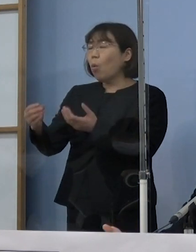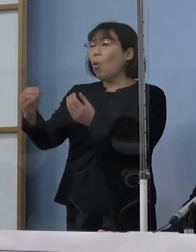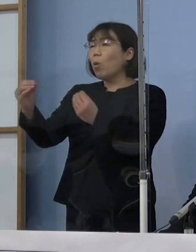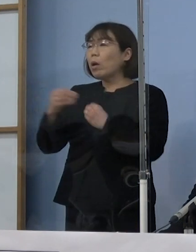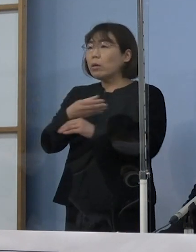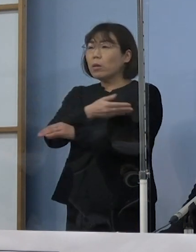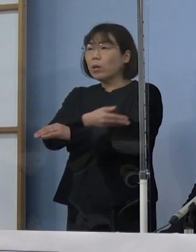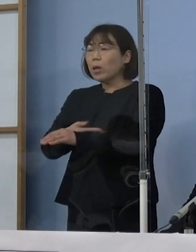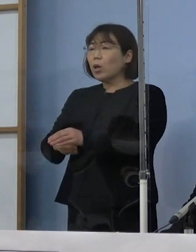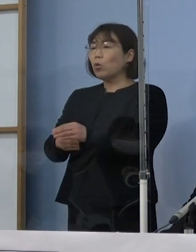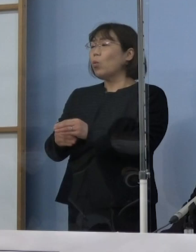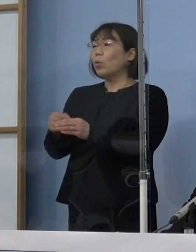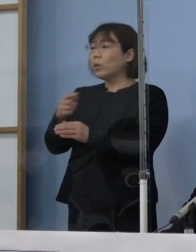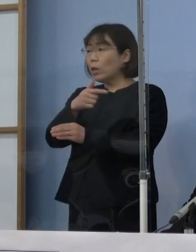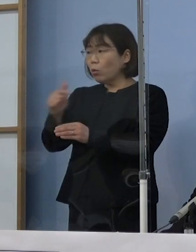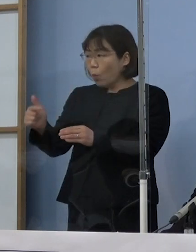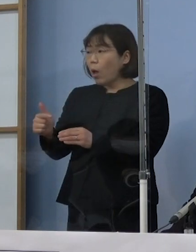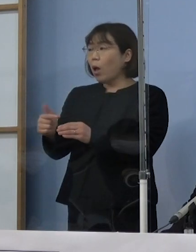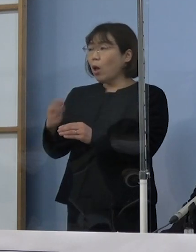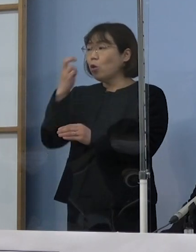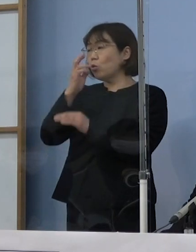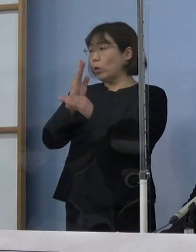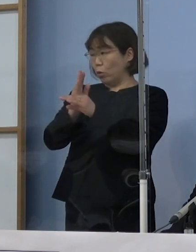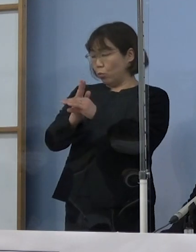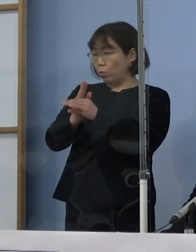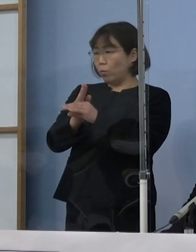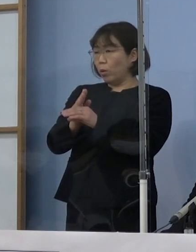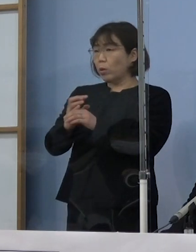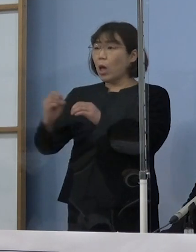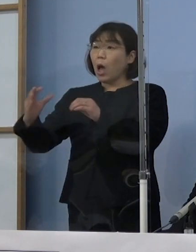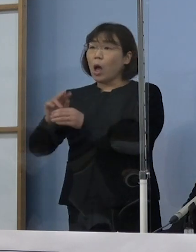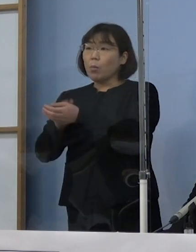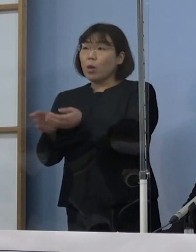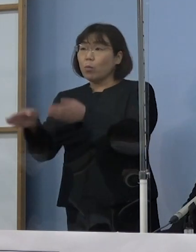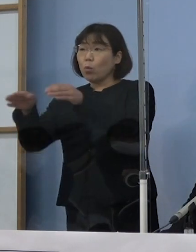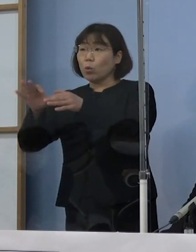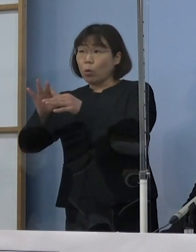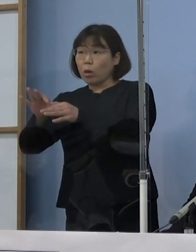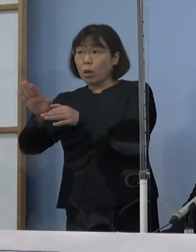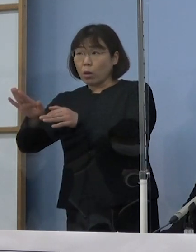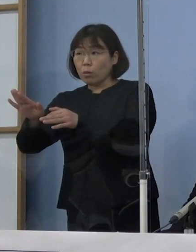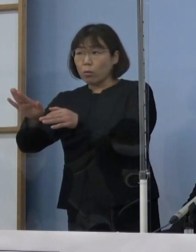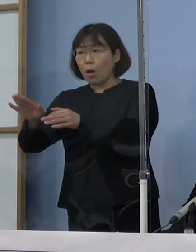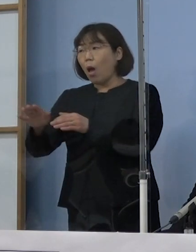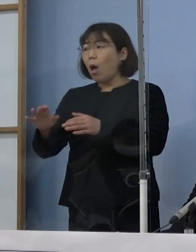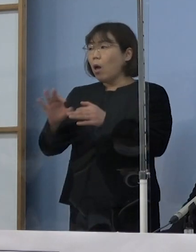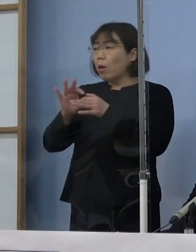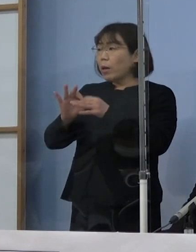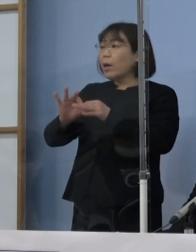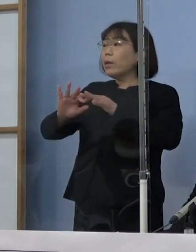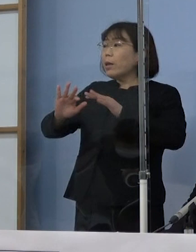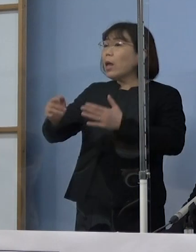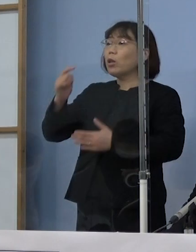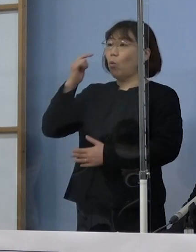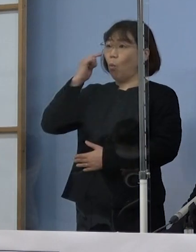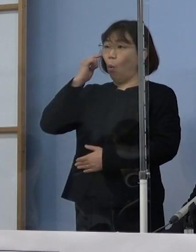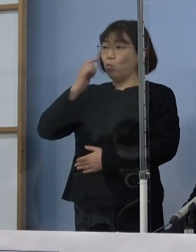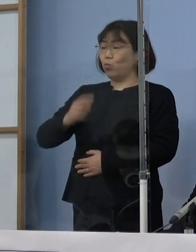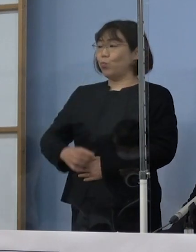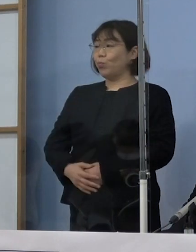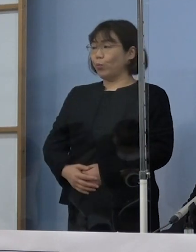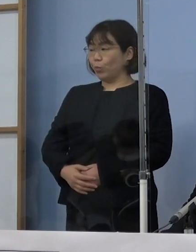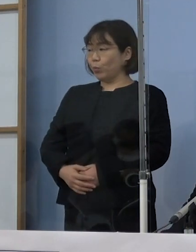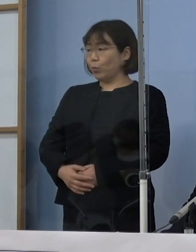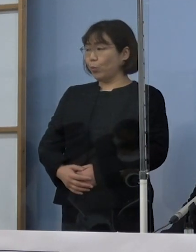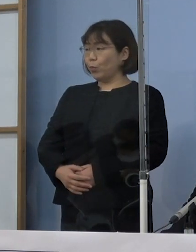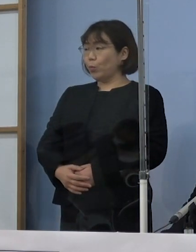じゃあ前によって浜病院のクラスターとも今のところは 関係してないと思います。はい。 は